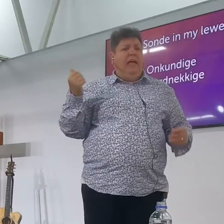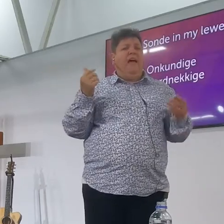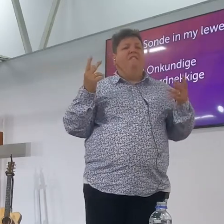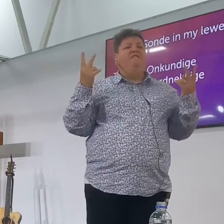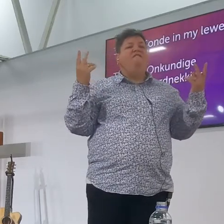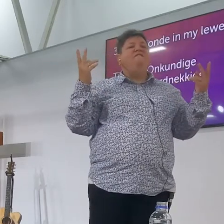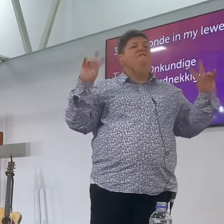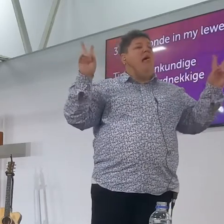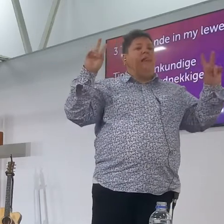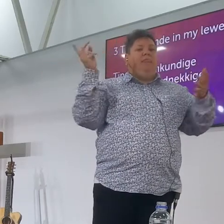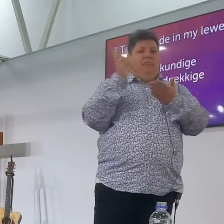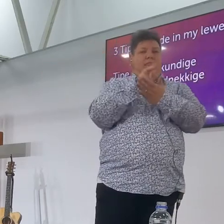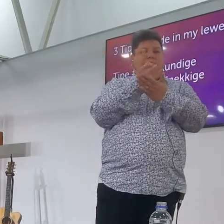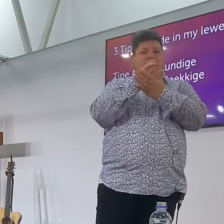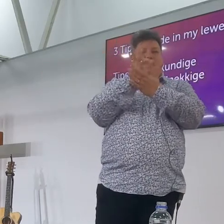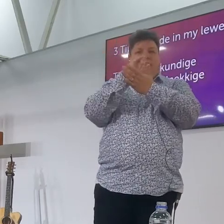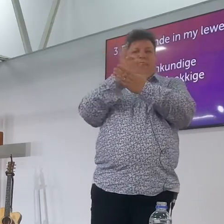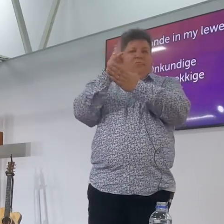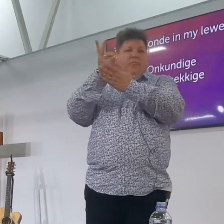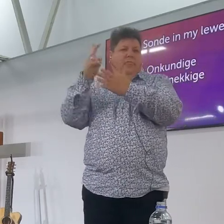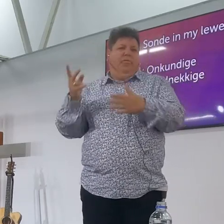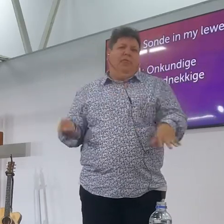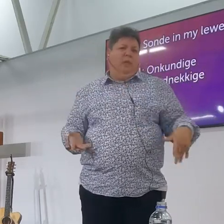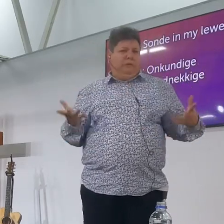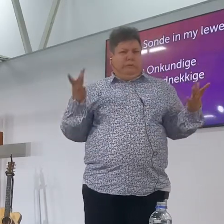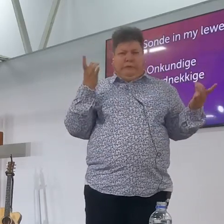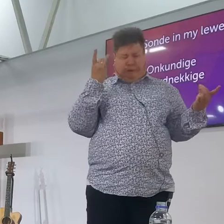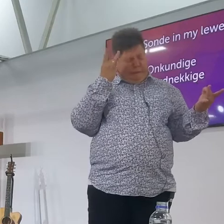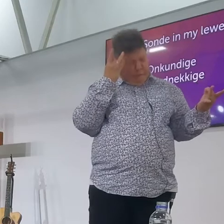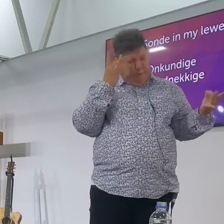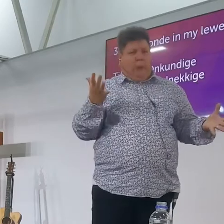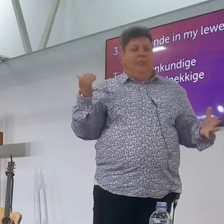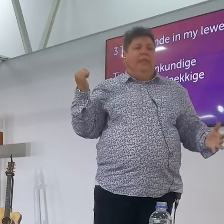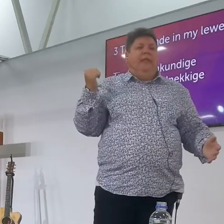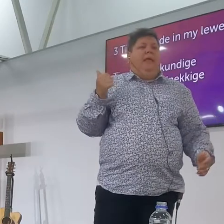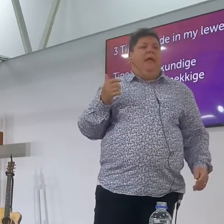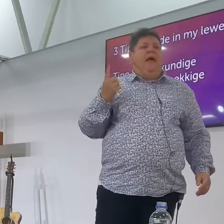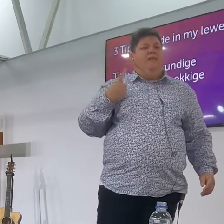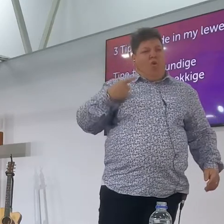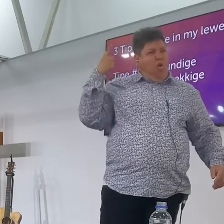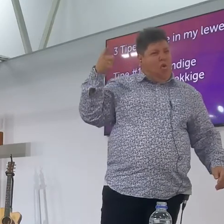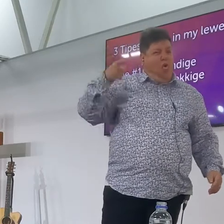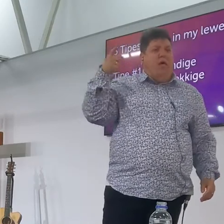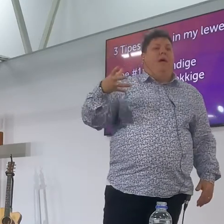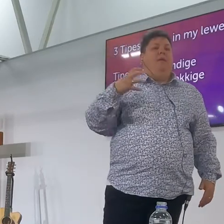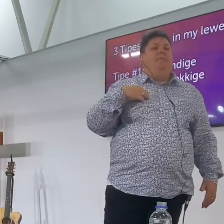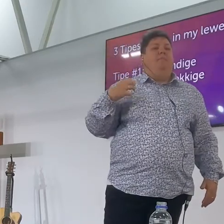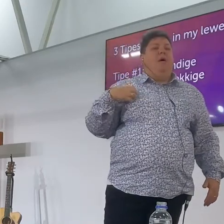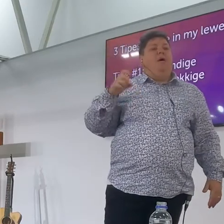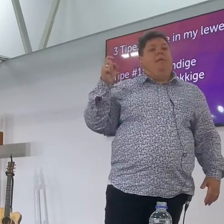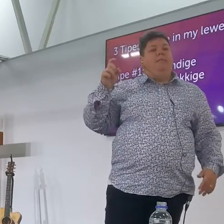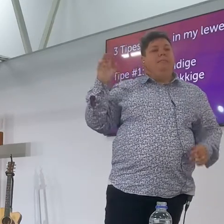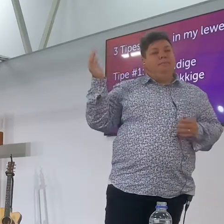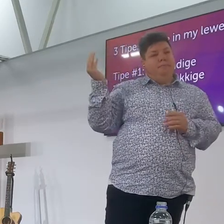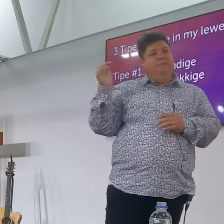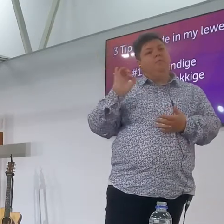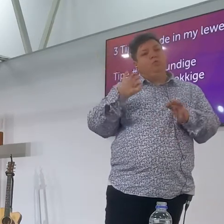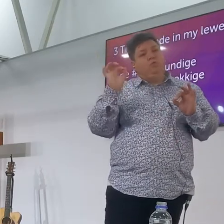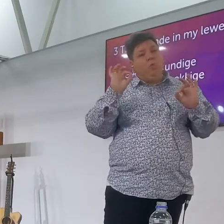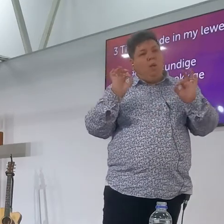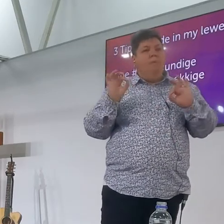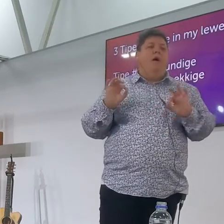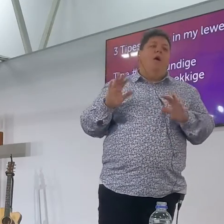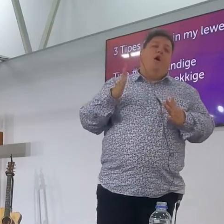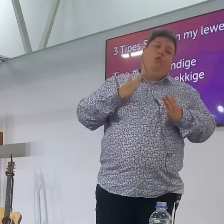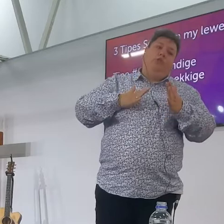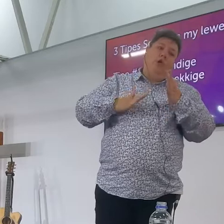wat gebrand is, want ek en my vriende bolle gerol daar en dan mekaar daar gegryp. Dit was vet pret altyd. En dan moes my ma my altyd skoon maak. My ma was 'n wonderlike